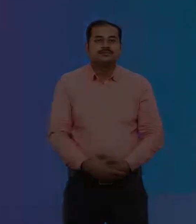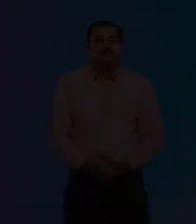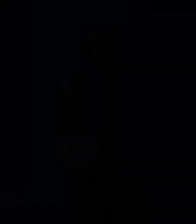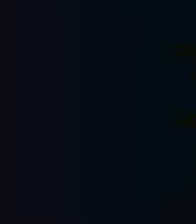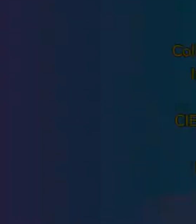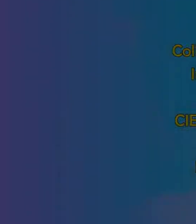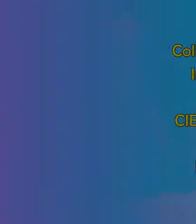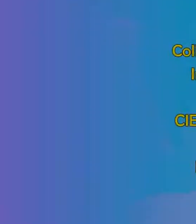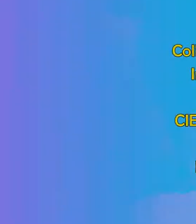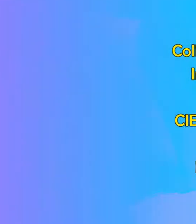हुआ